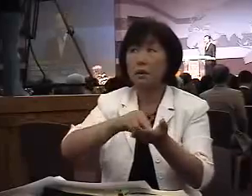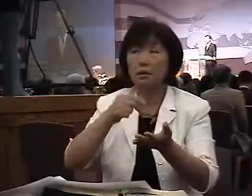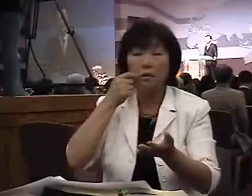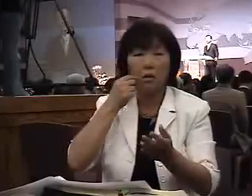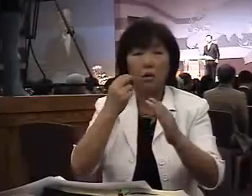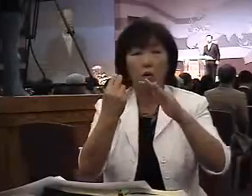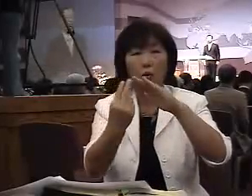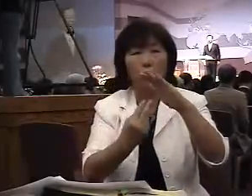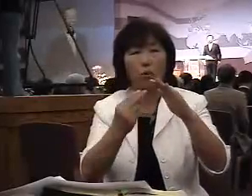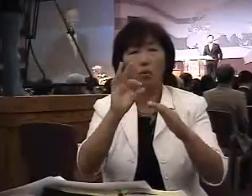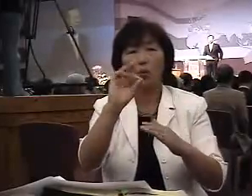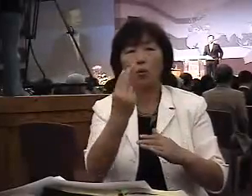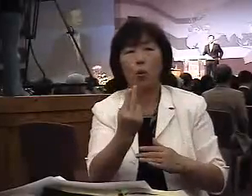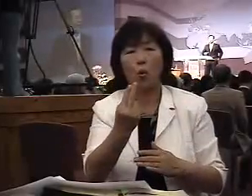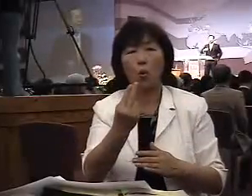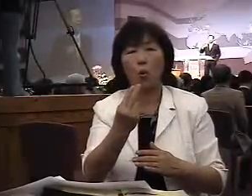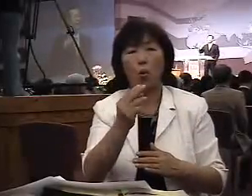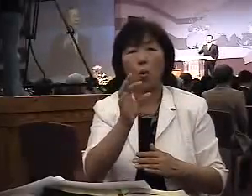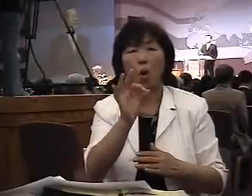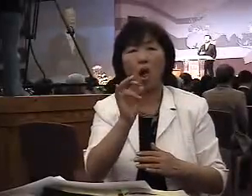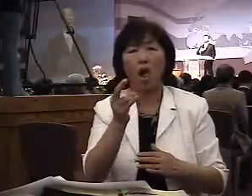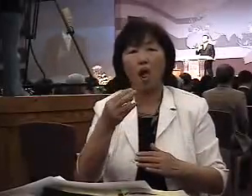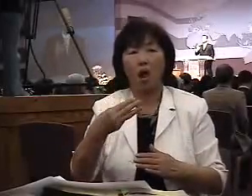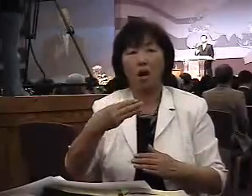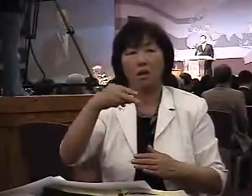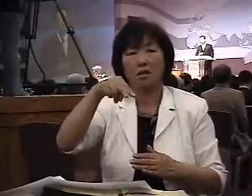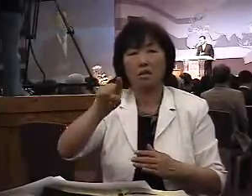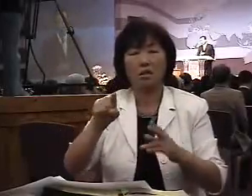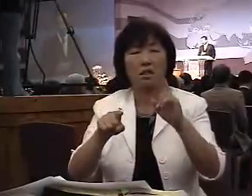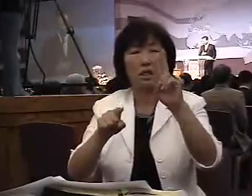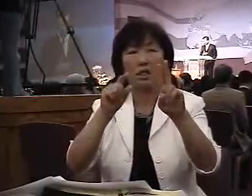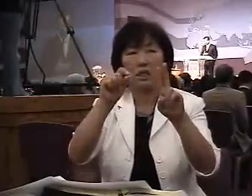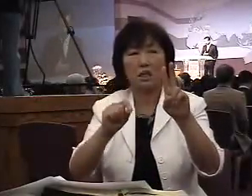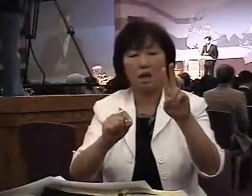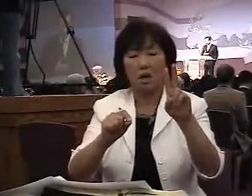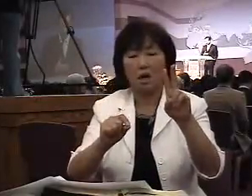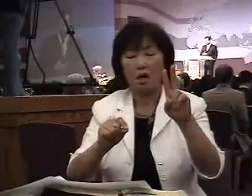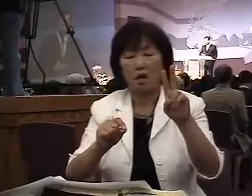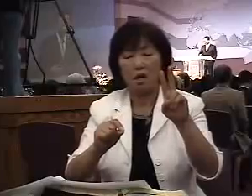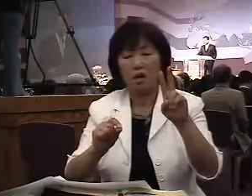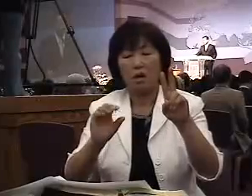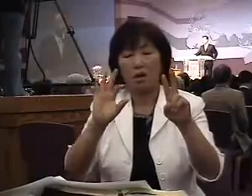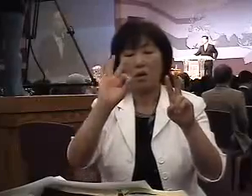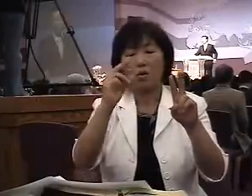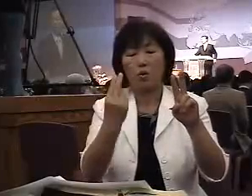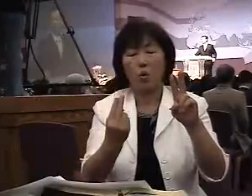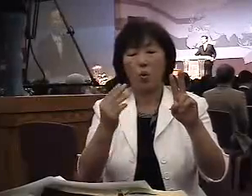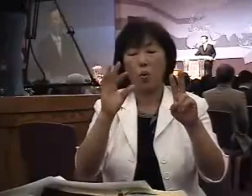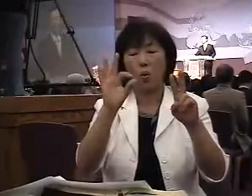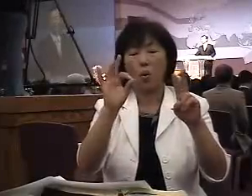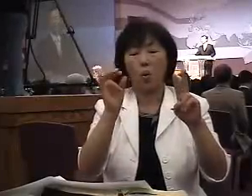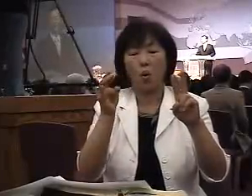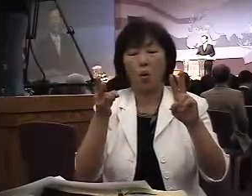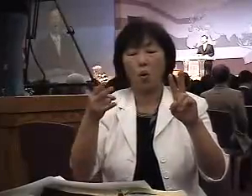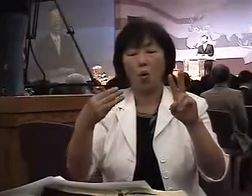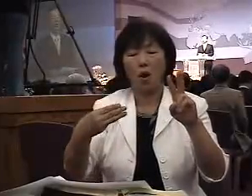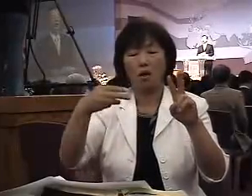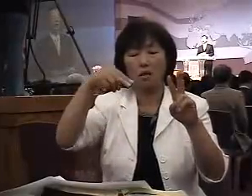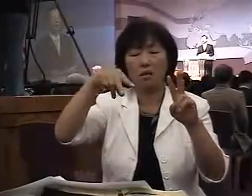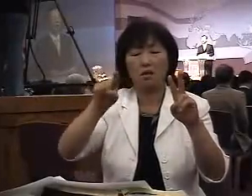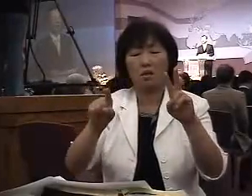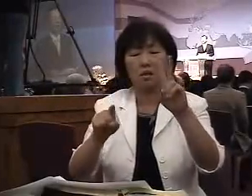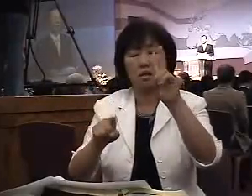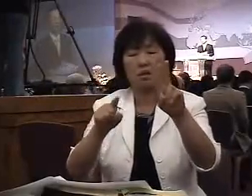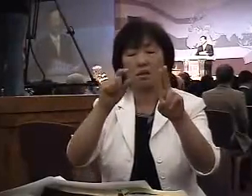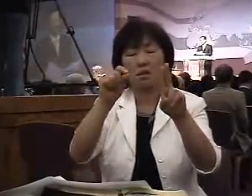요엘서 2장을 또한 우리가 보면은 우리가 많은 때 이 말씀을 상고하고 듣고 하는데 마지막 때 하나님께서